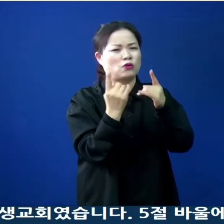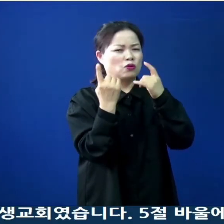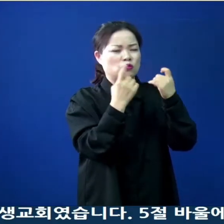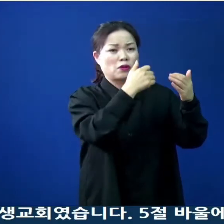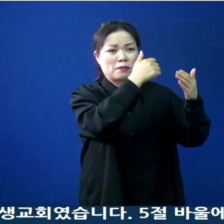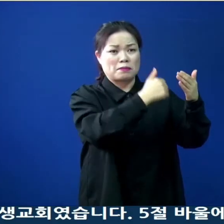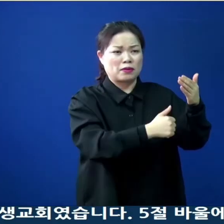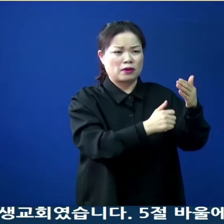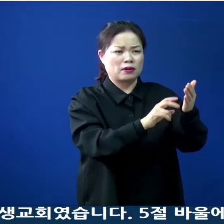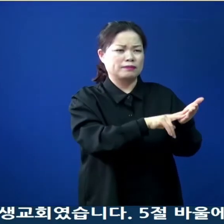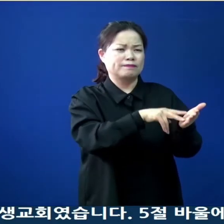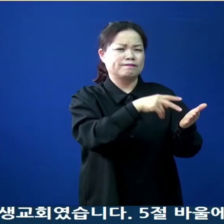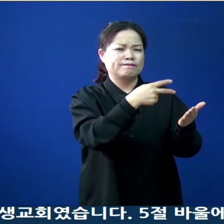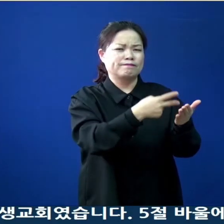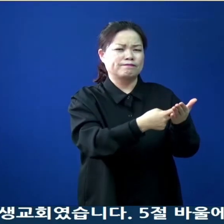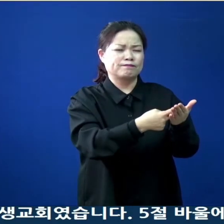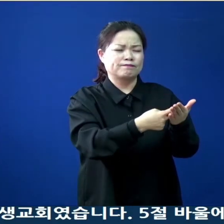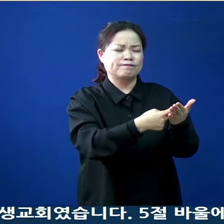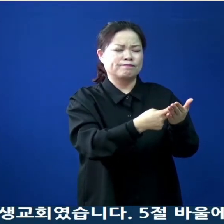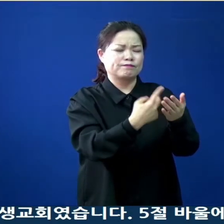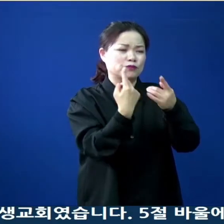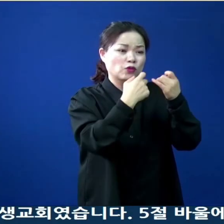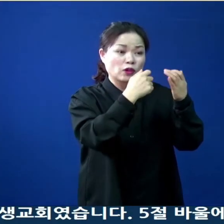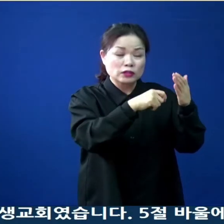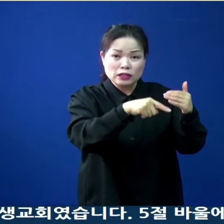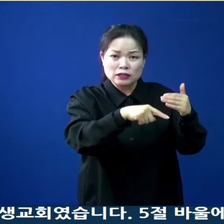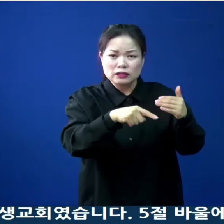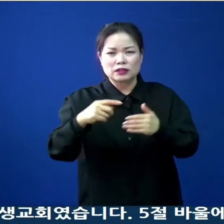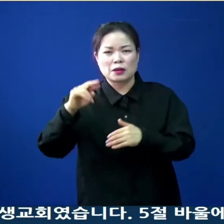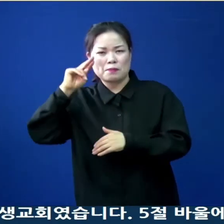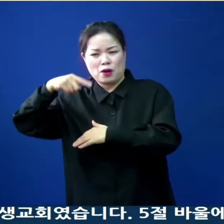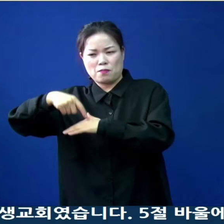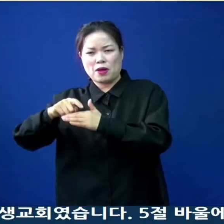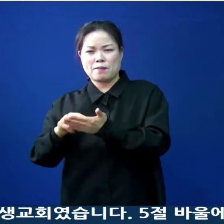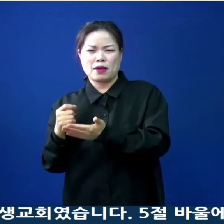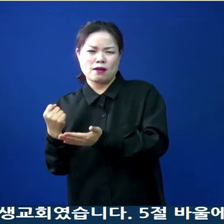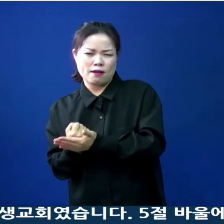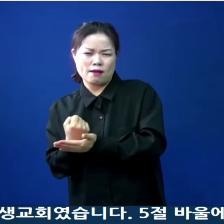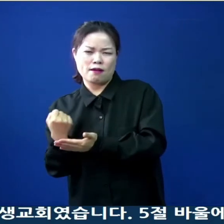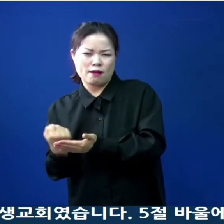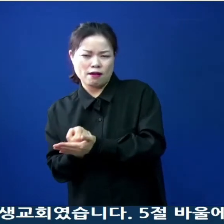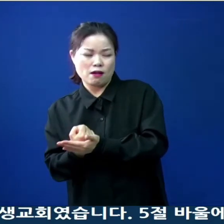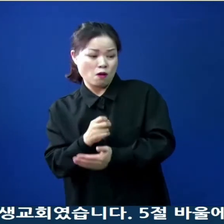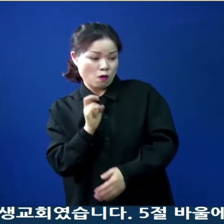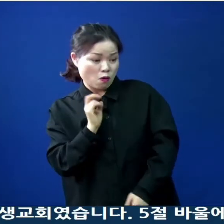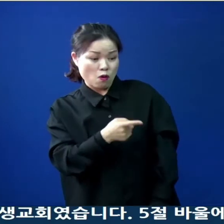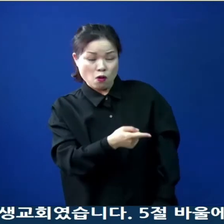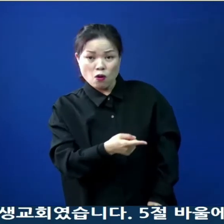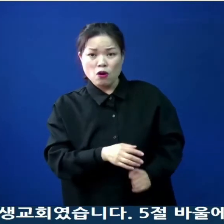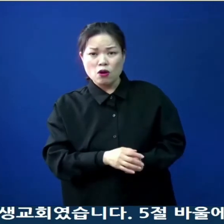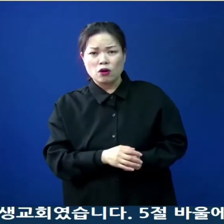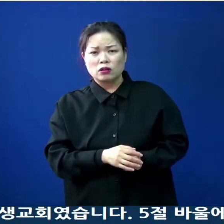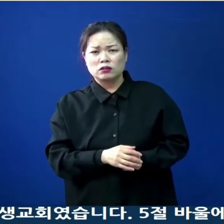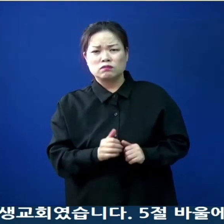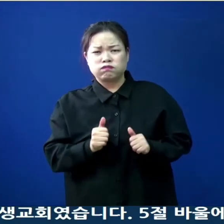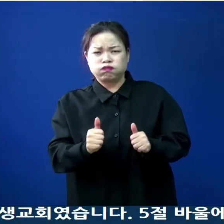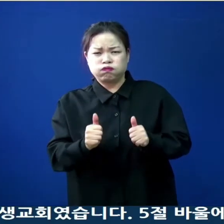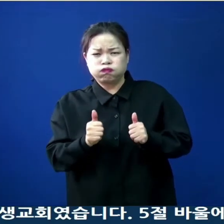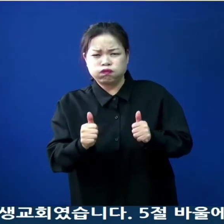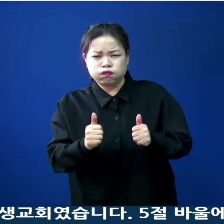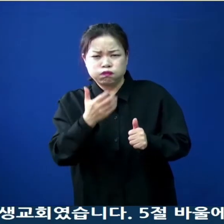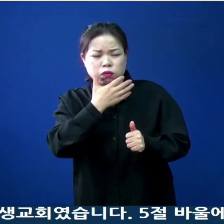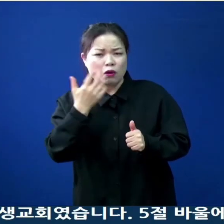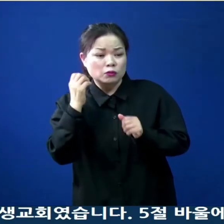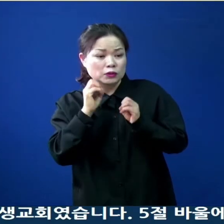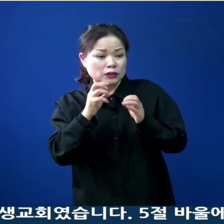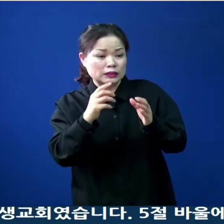하는 그런 안타까운 마음이 바울 마음 가운데 있었습니다. 그래서 행여 그들이 우리가 정말 열심을 다해서